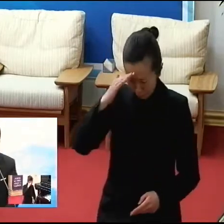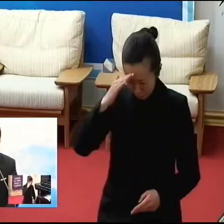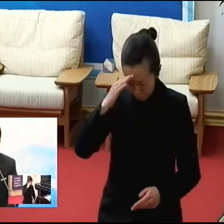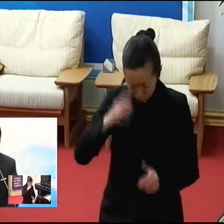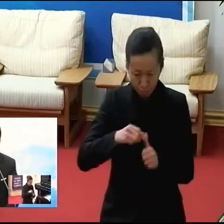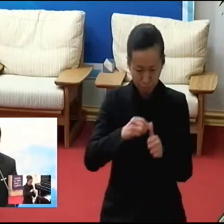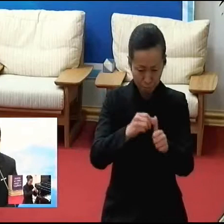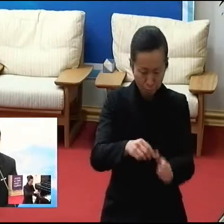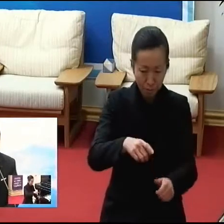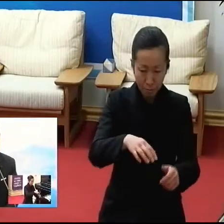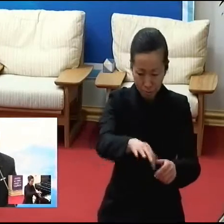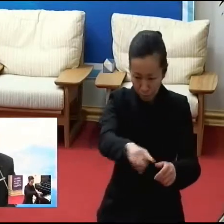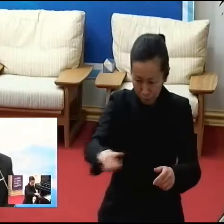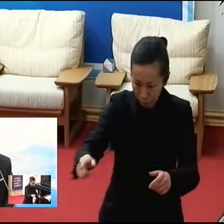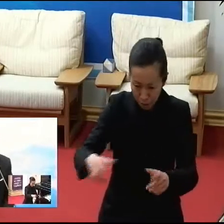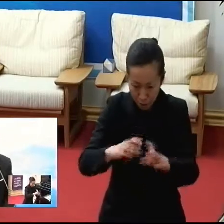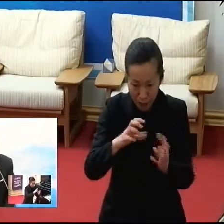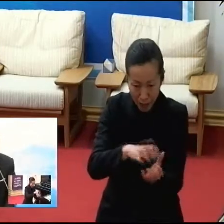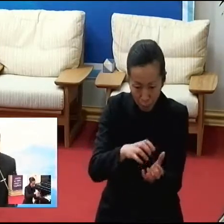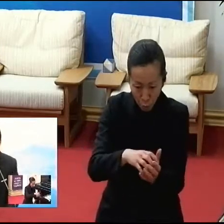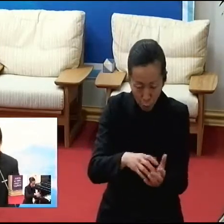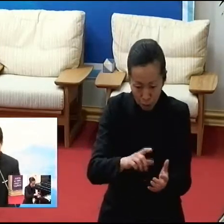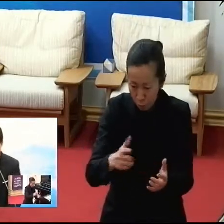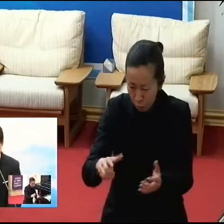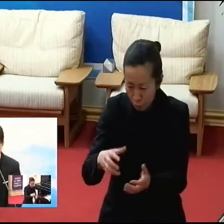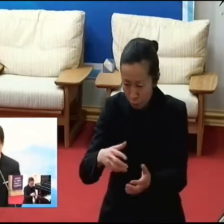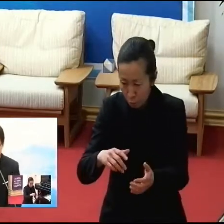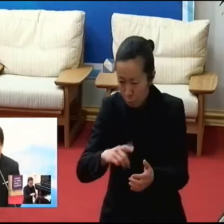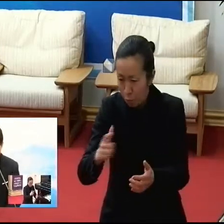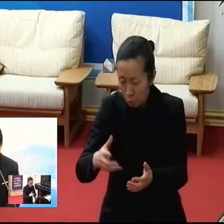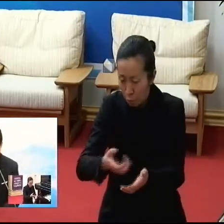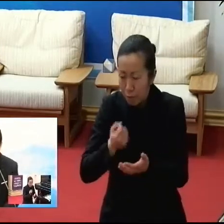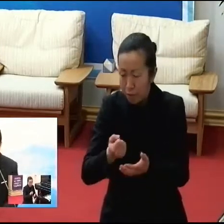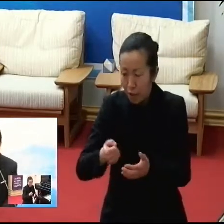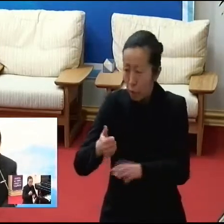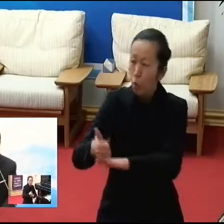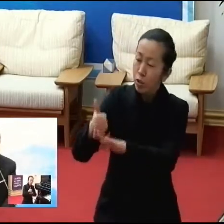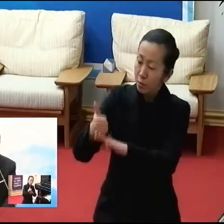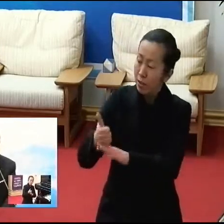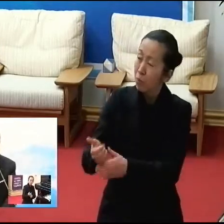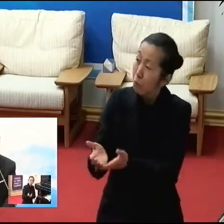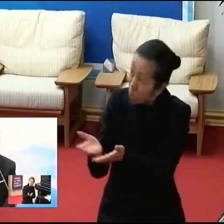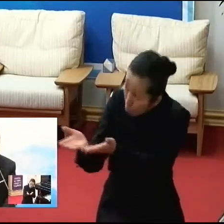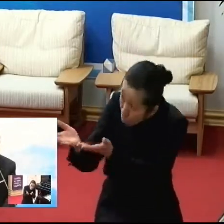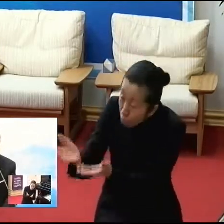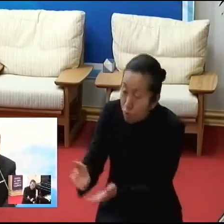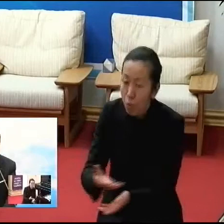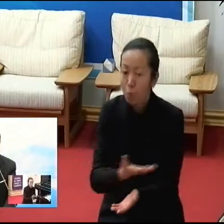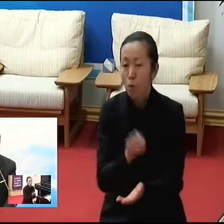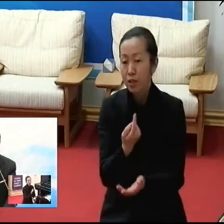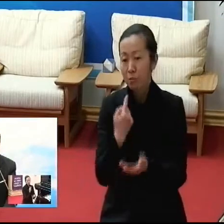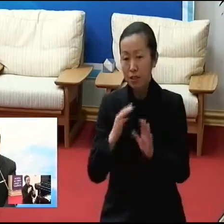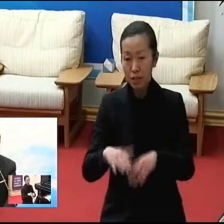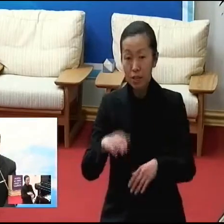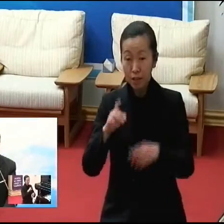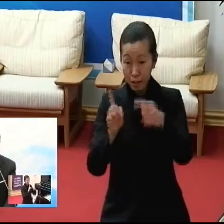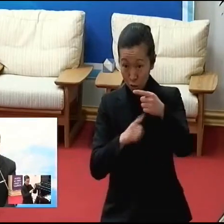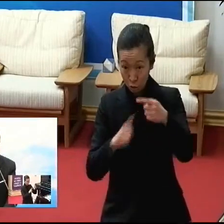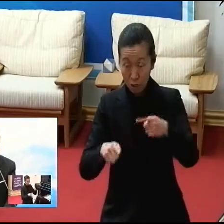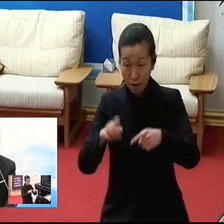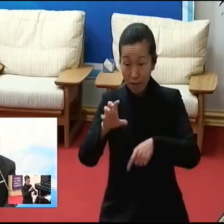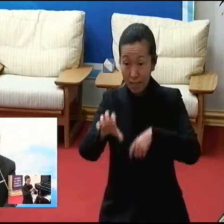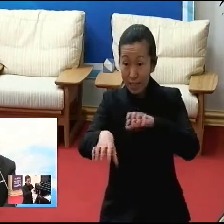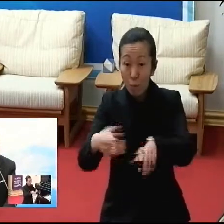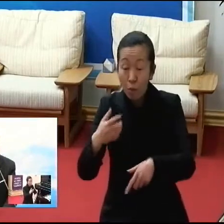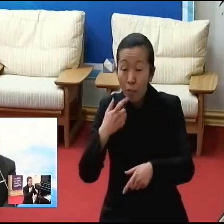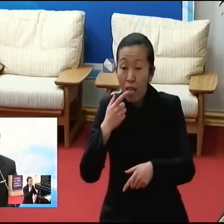を開きました。 예, 한 사람은 짐승의 혀, 한 사람은 사람의 혀를 가지고 왔습니다. 一人は獣の舌ベル、